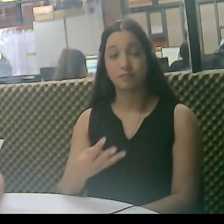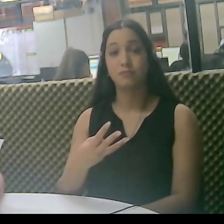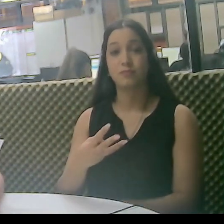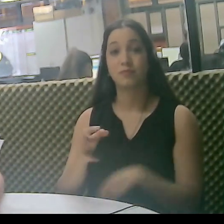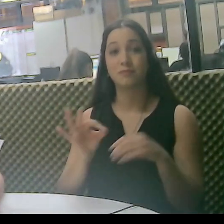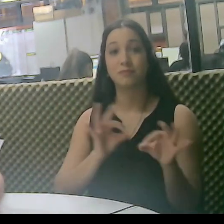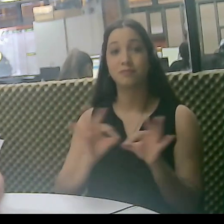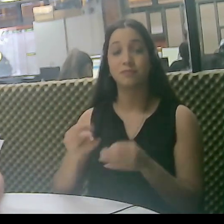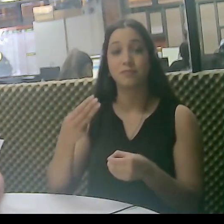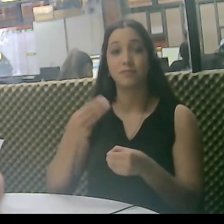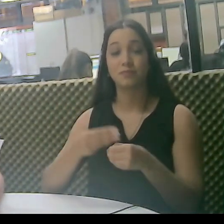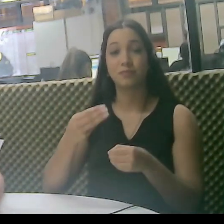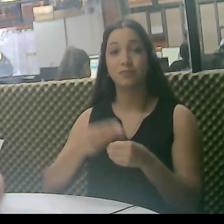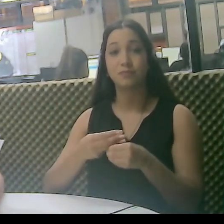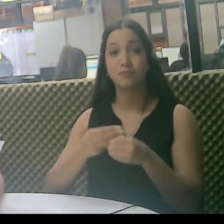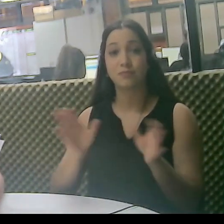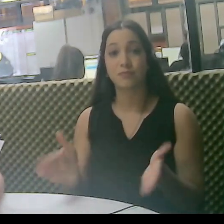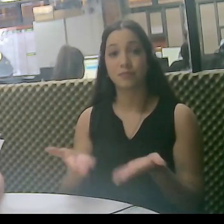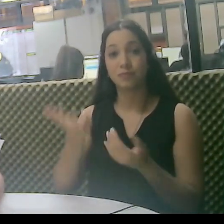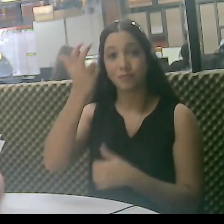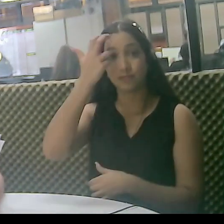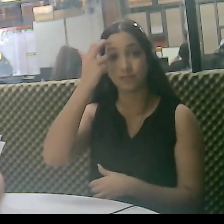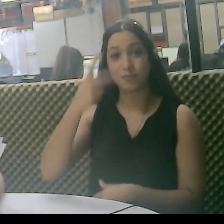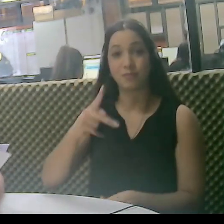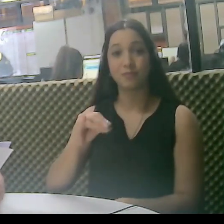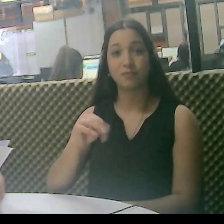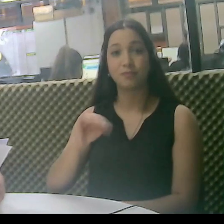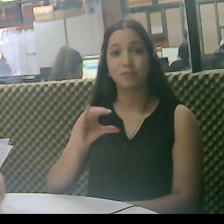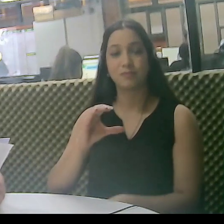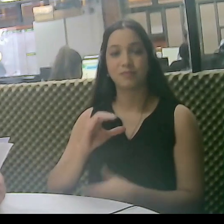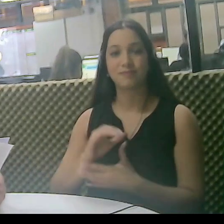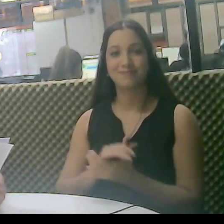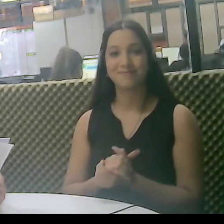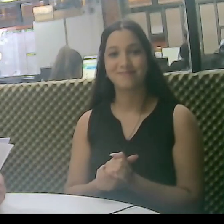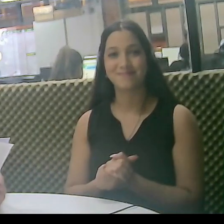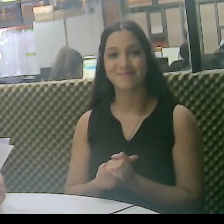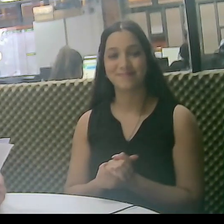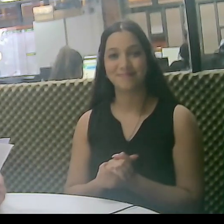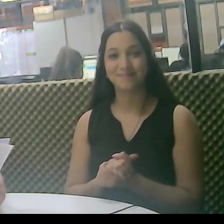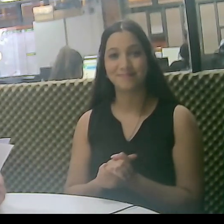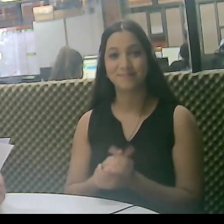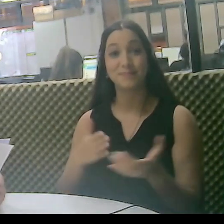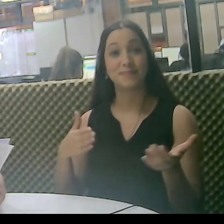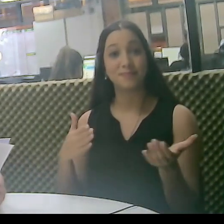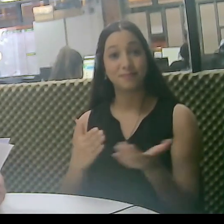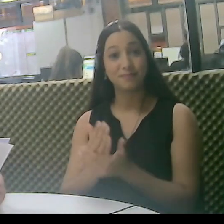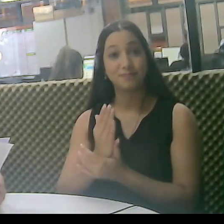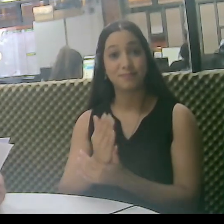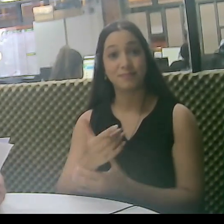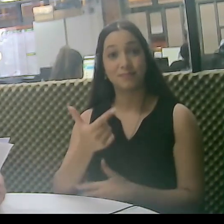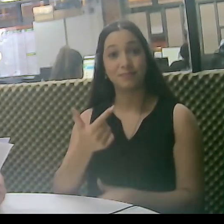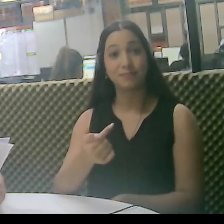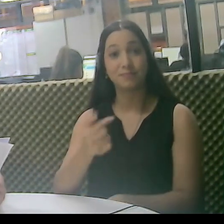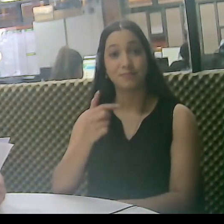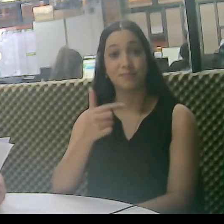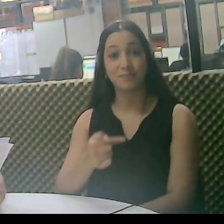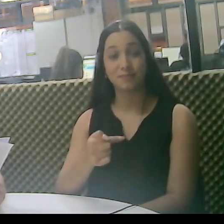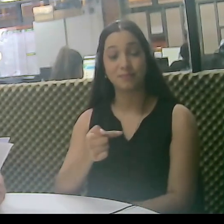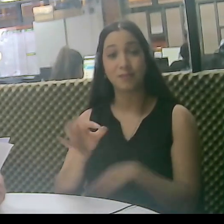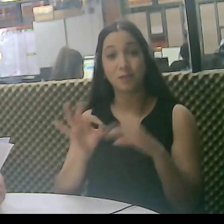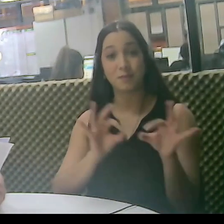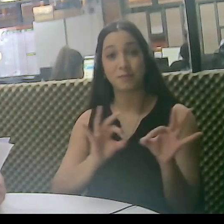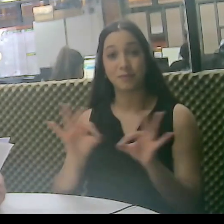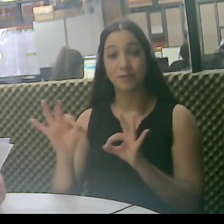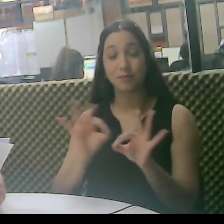do Programa Municipal de Incentivo à Cultura, o PEMIC. Foram aprovados 77